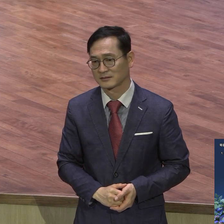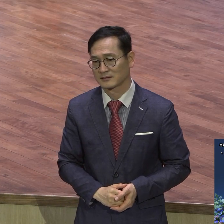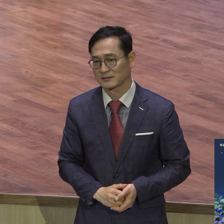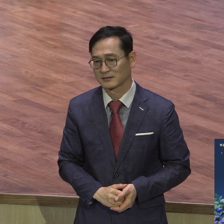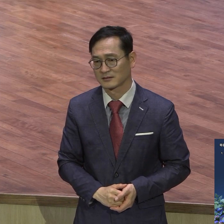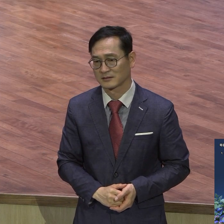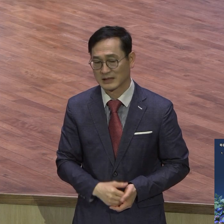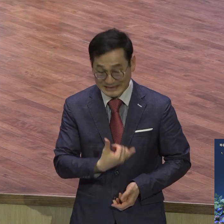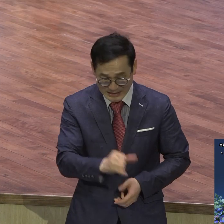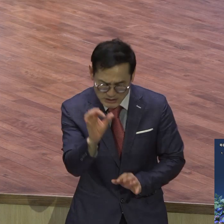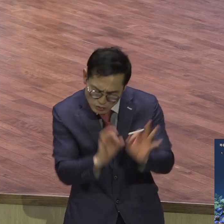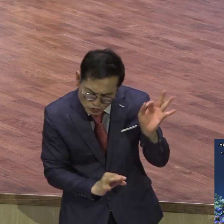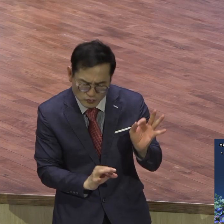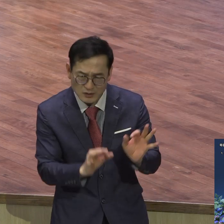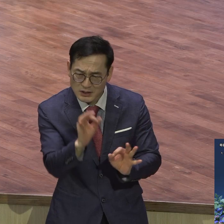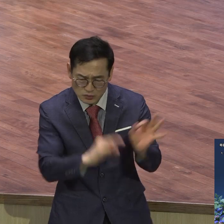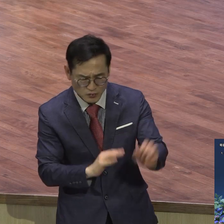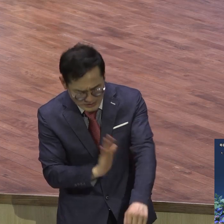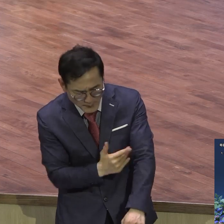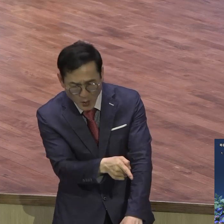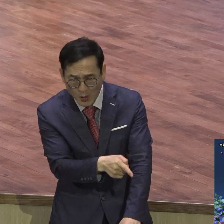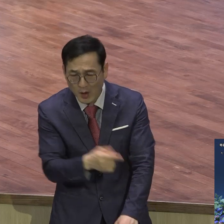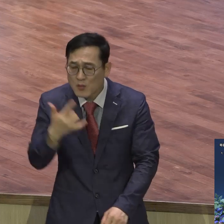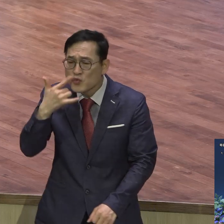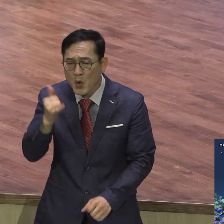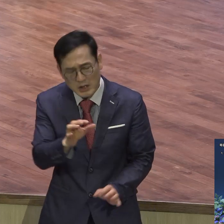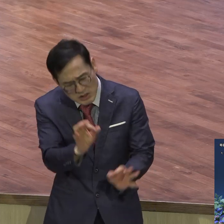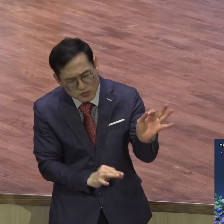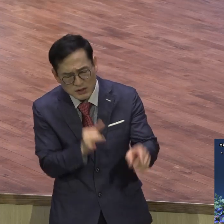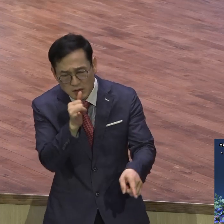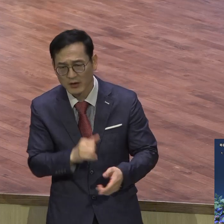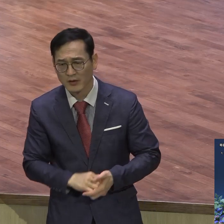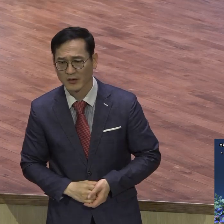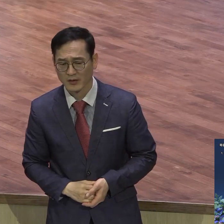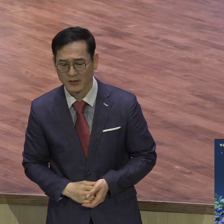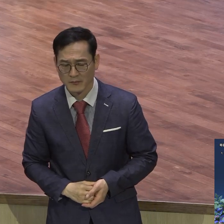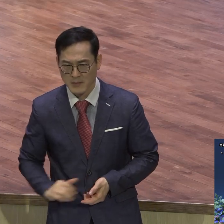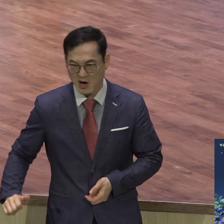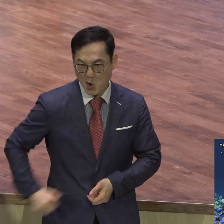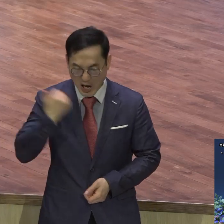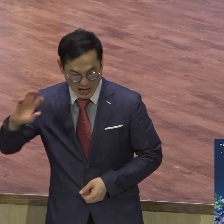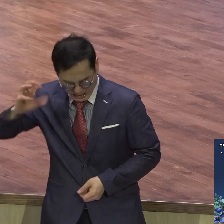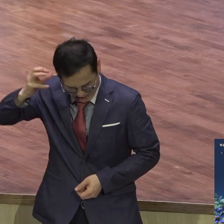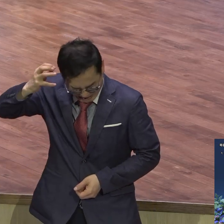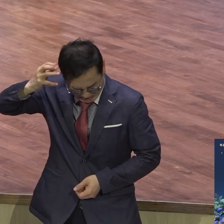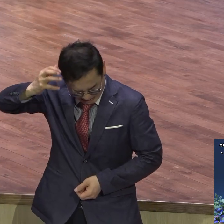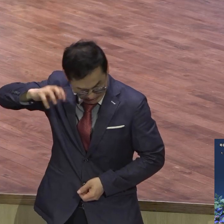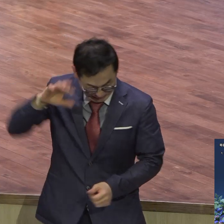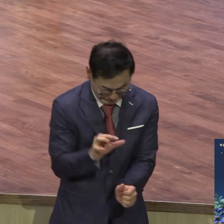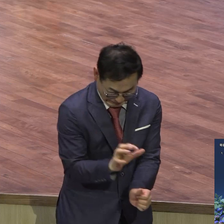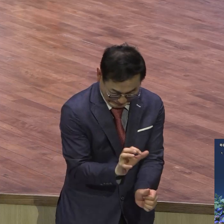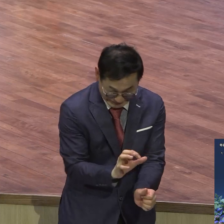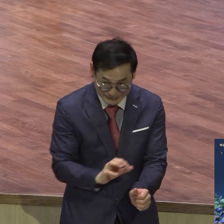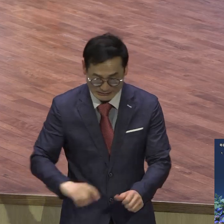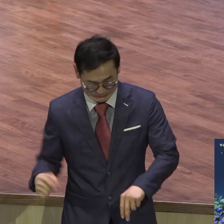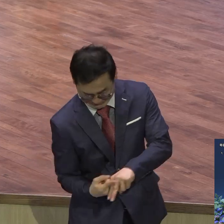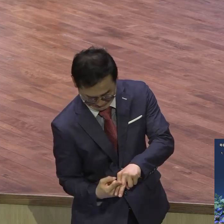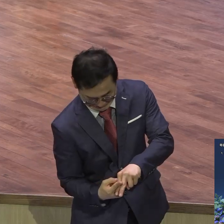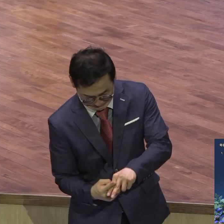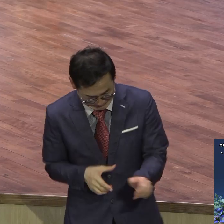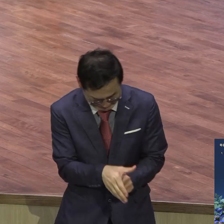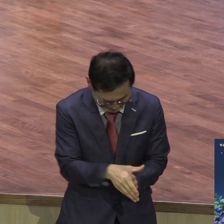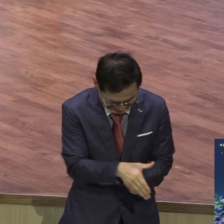자식이 어쩌다 잘못할 수도 있는 거예요 부모에게 잘못할 수 있는 부모가 자식이 잘못할 수 있는데 그걸 가지고 형제가 가족이 돼가지고 그걸